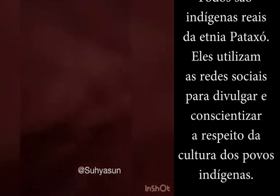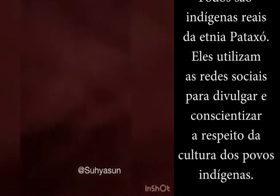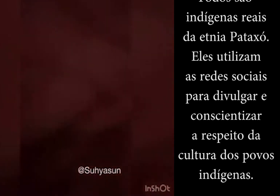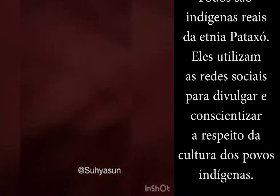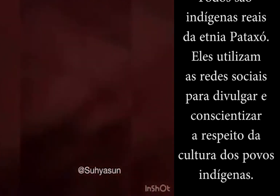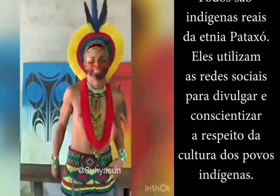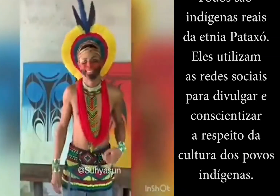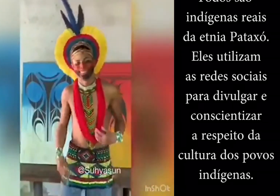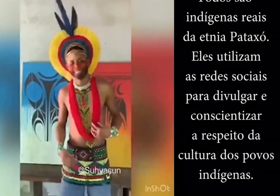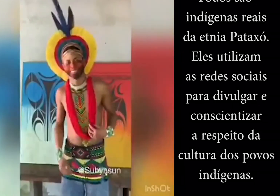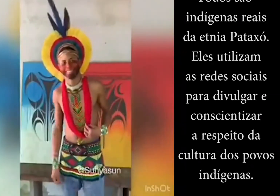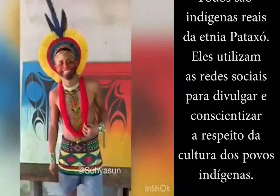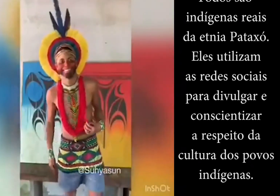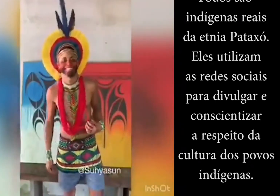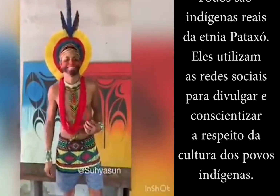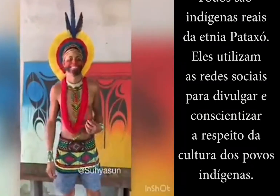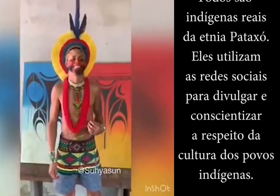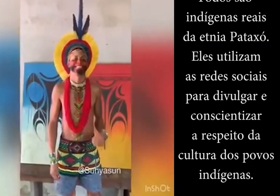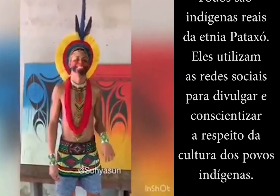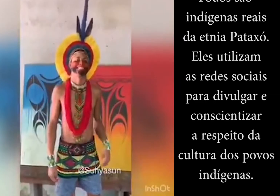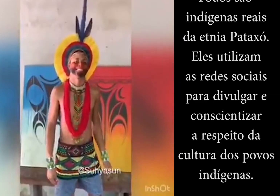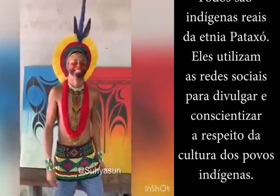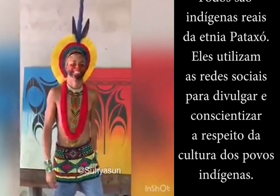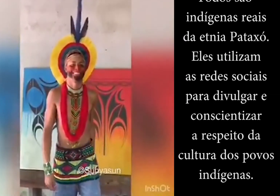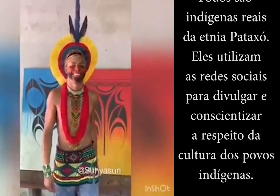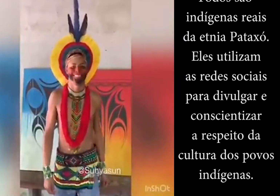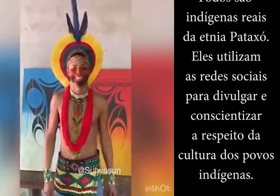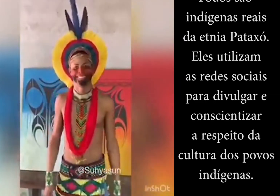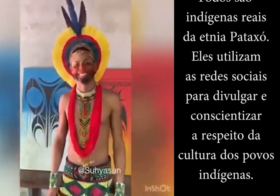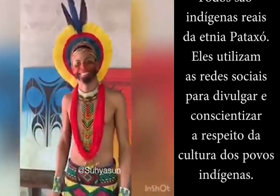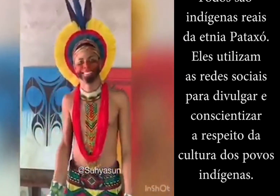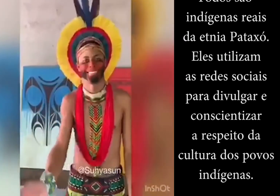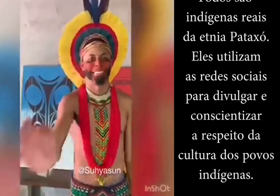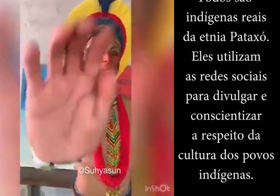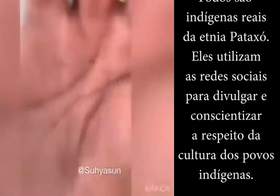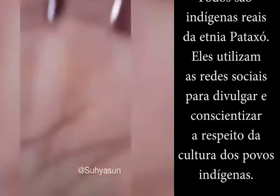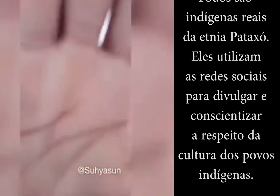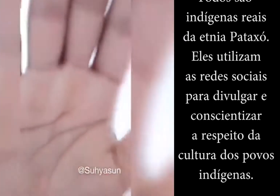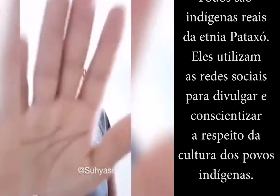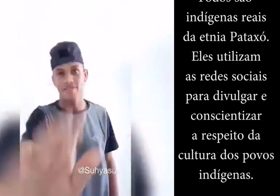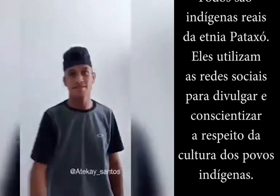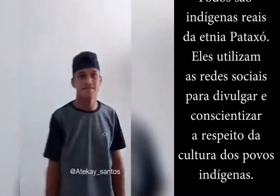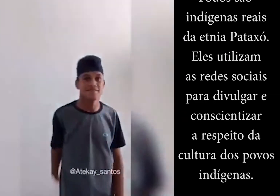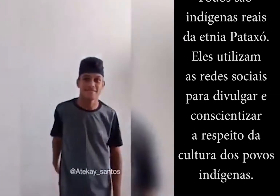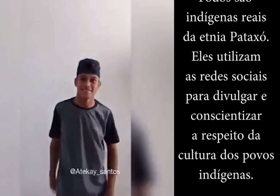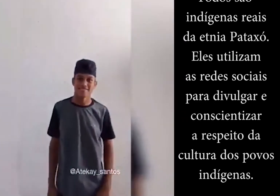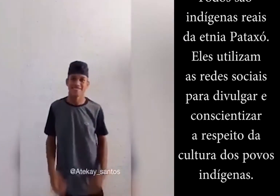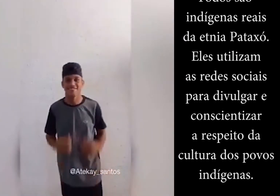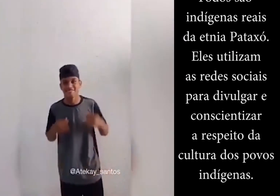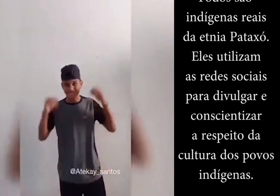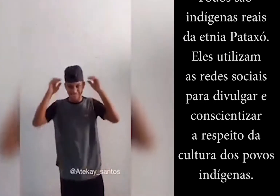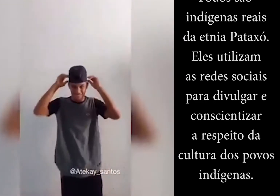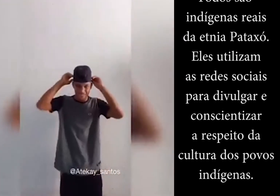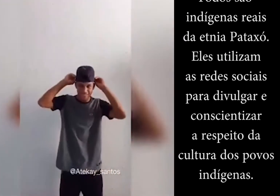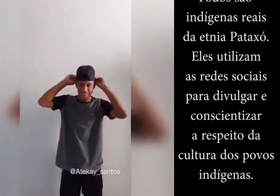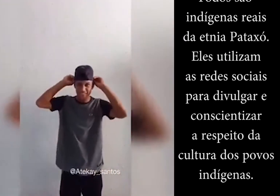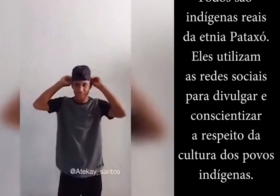mais roubar, não vão mais ousar da história que o povo se apropriar. Coca não é enfeite ou brinquedo, se exige respeito, repensa antes de usar.